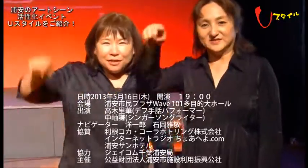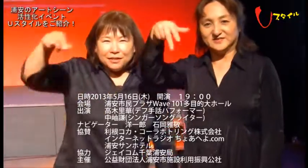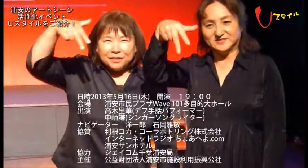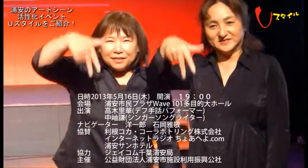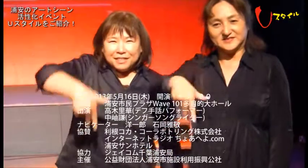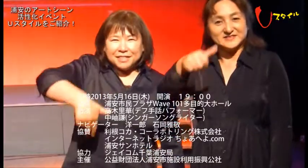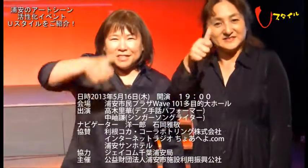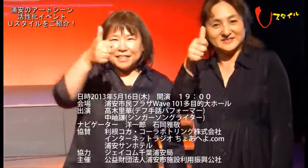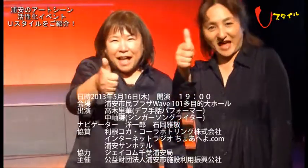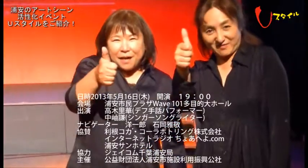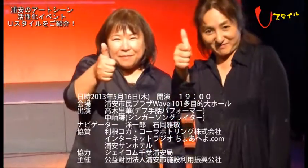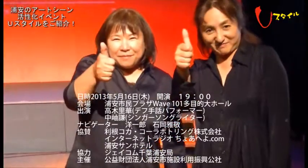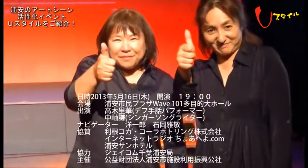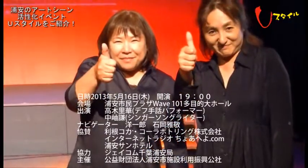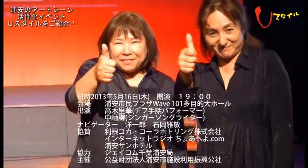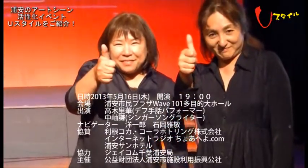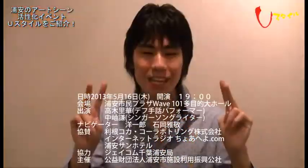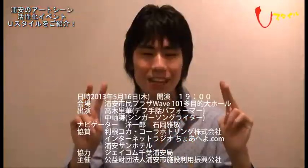ume